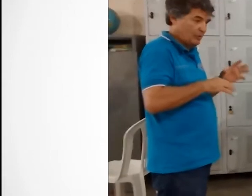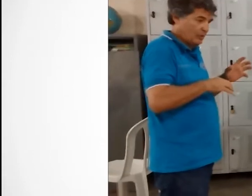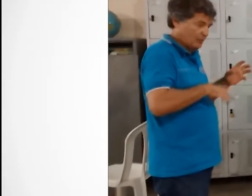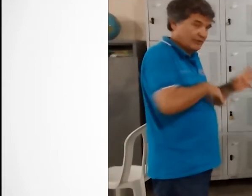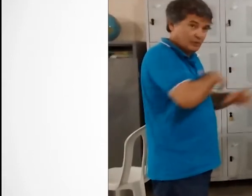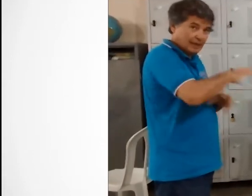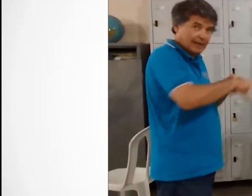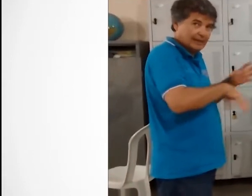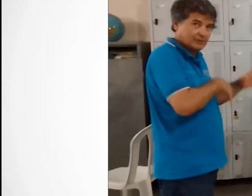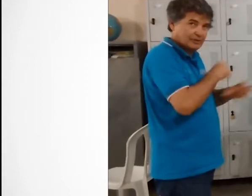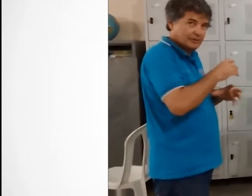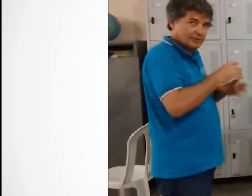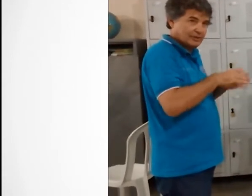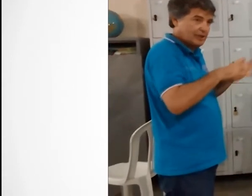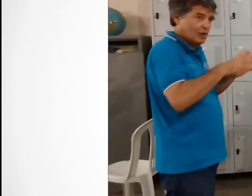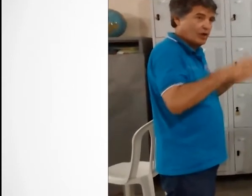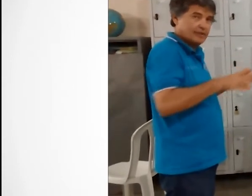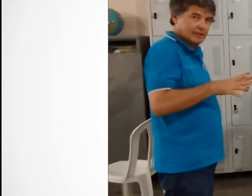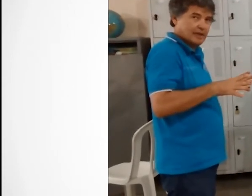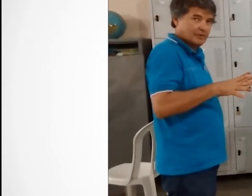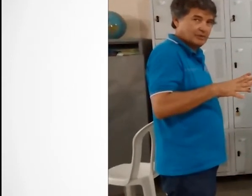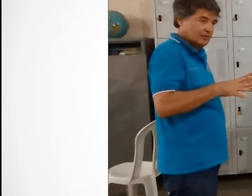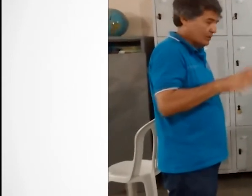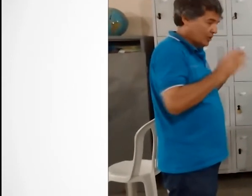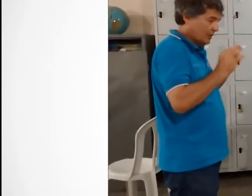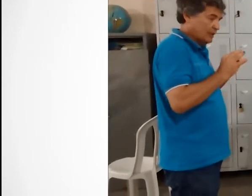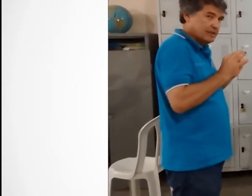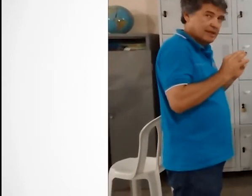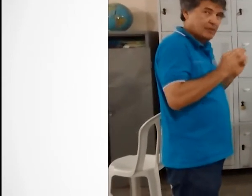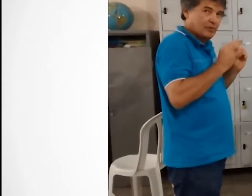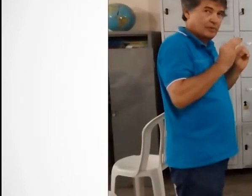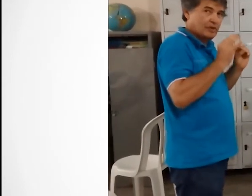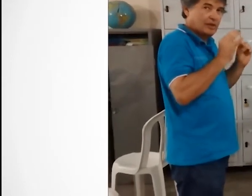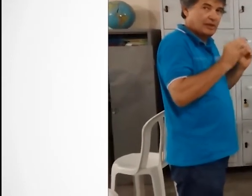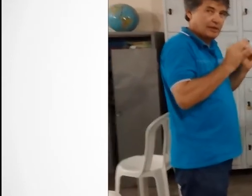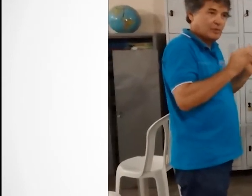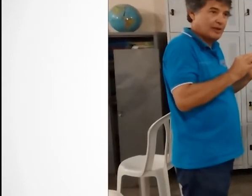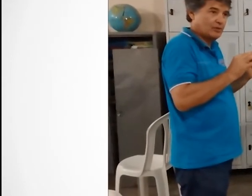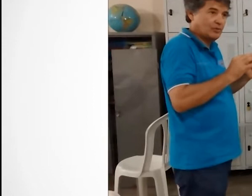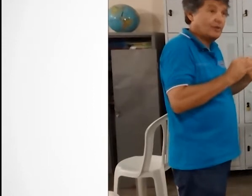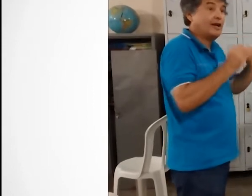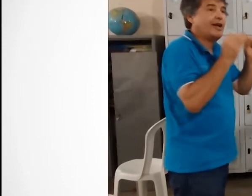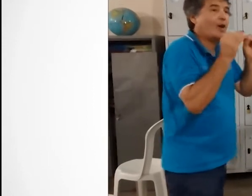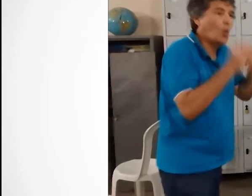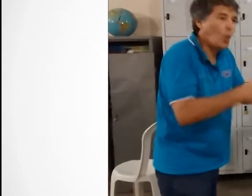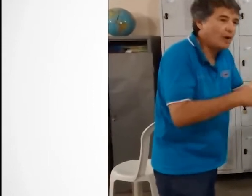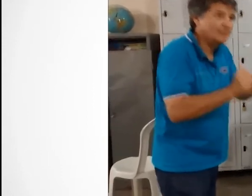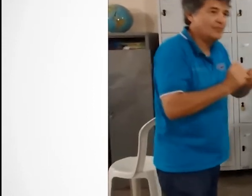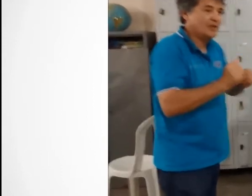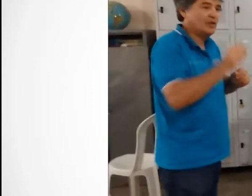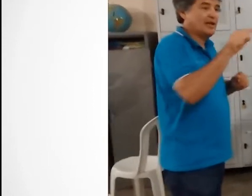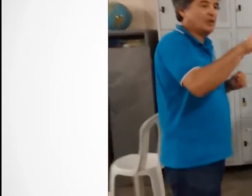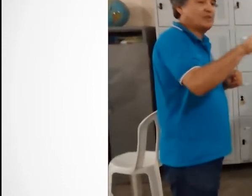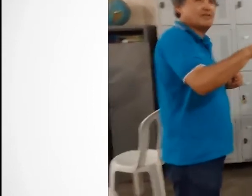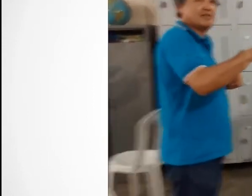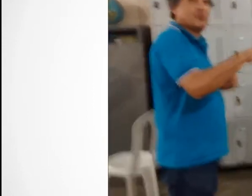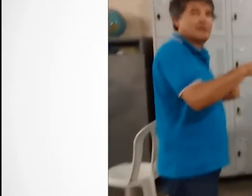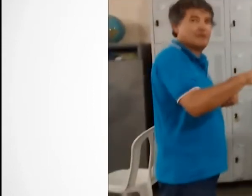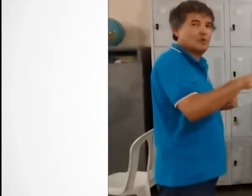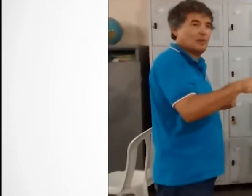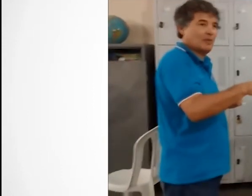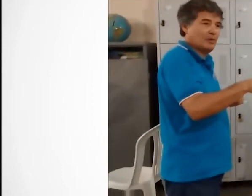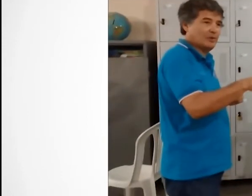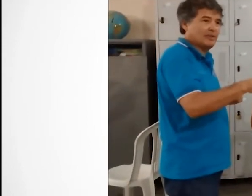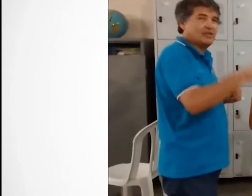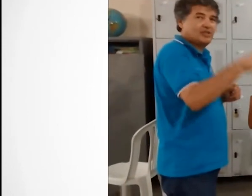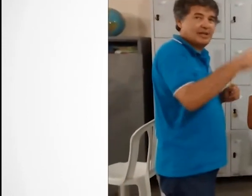ele estava tudo emparelhado. E ele organizaram em que aspecto? Na cor. Então aquela observação que a gente